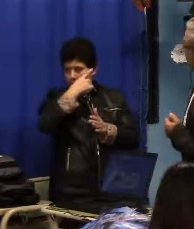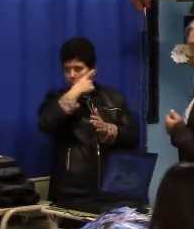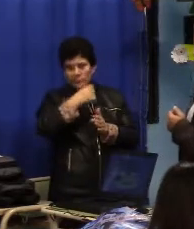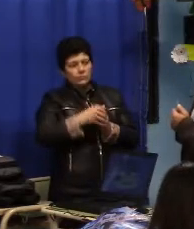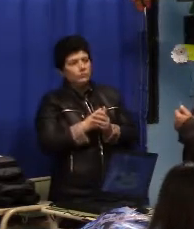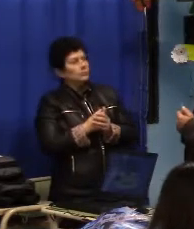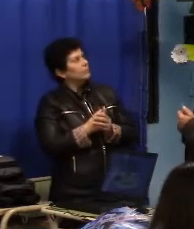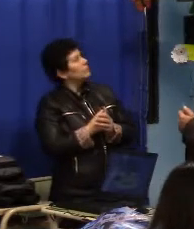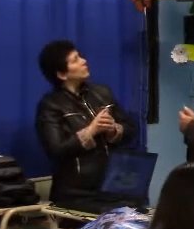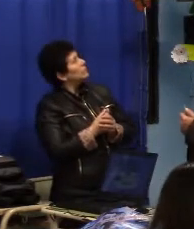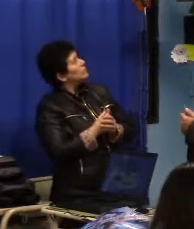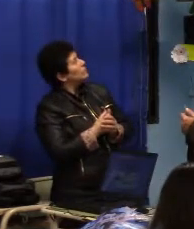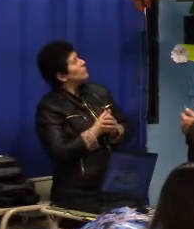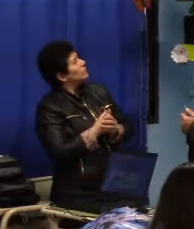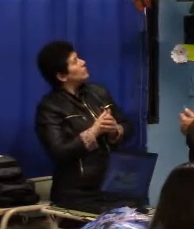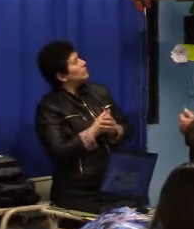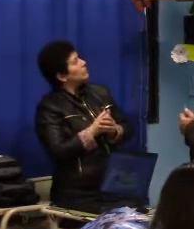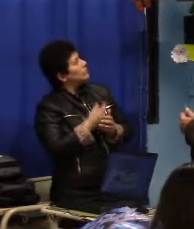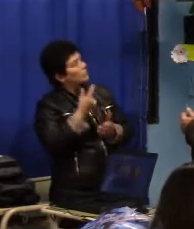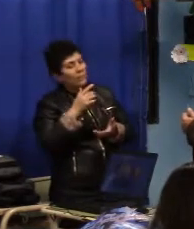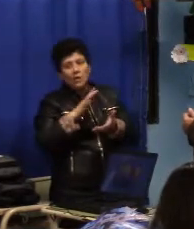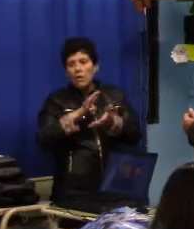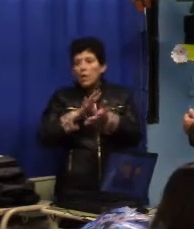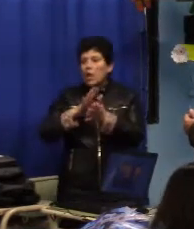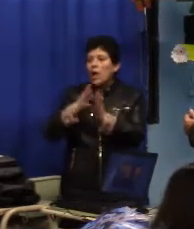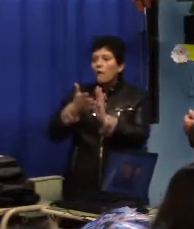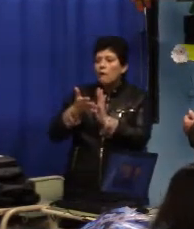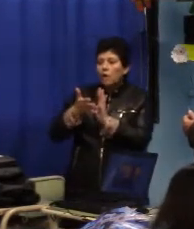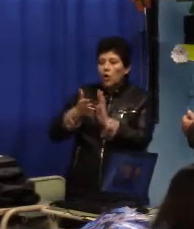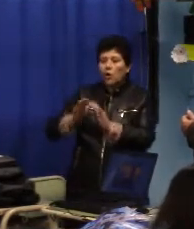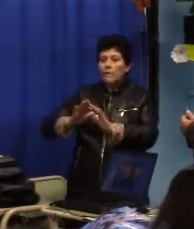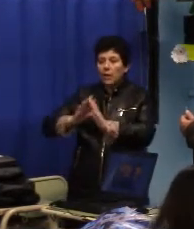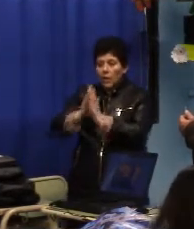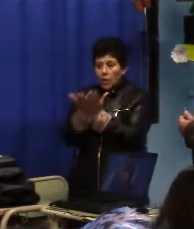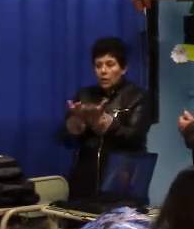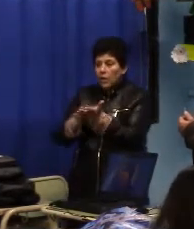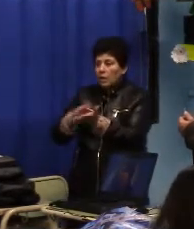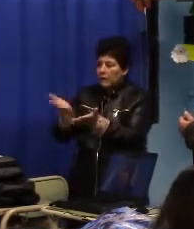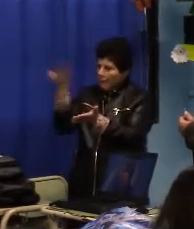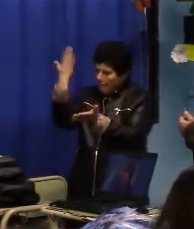Con los símbolos del Antiguo Testamento.